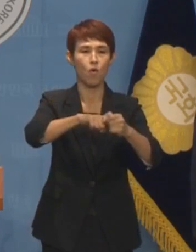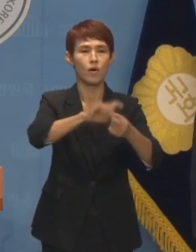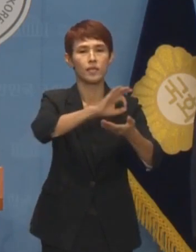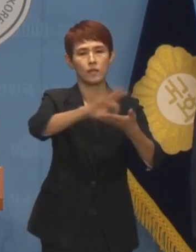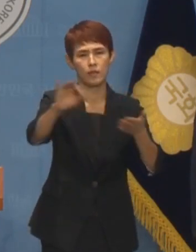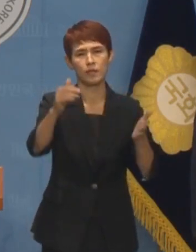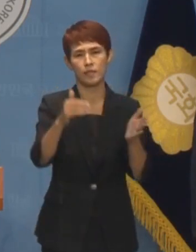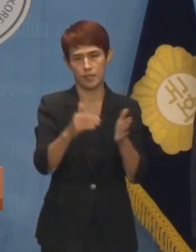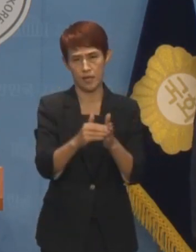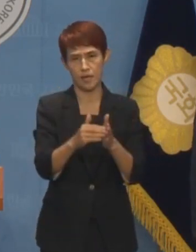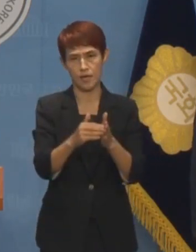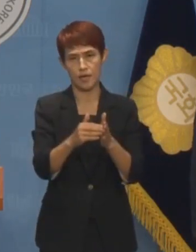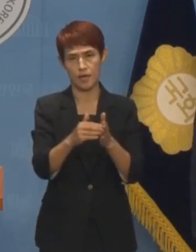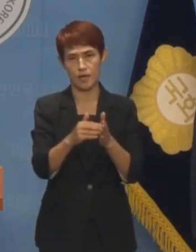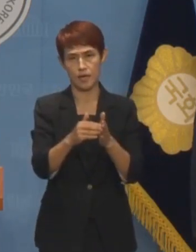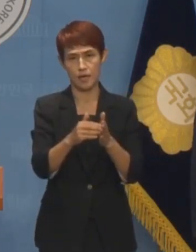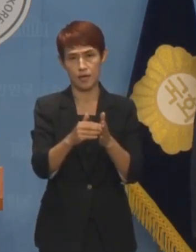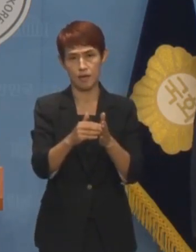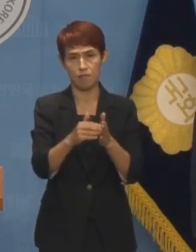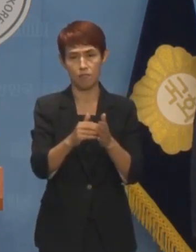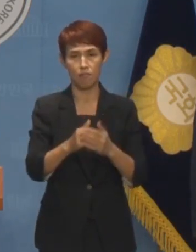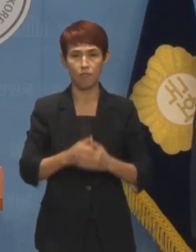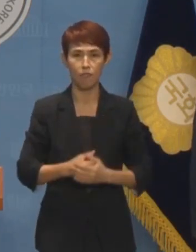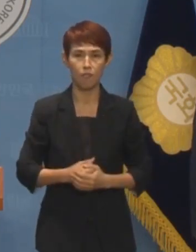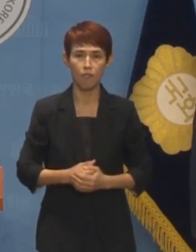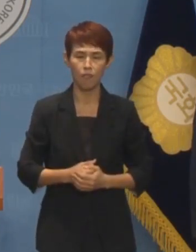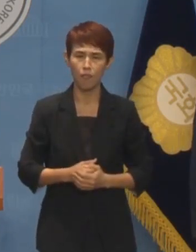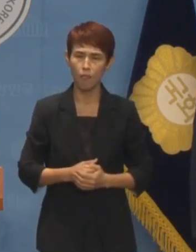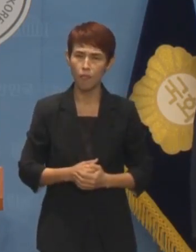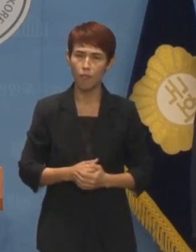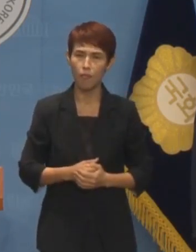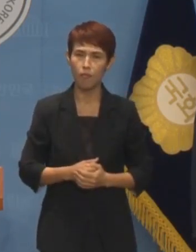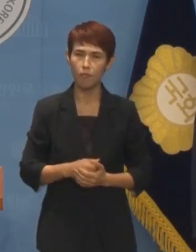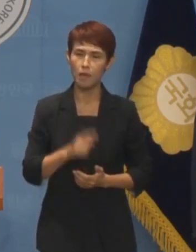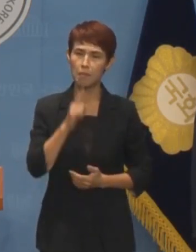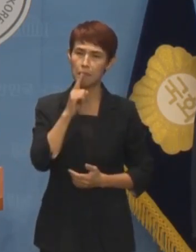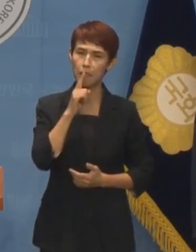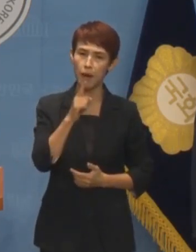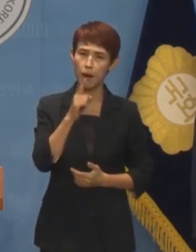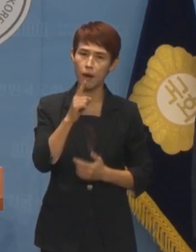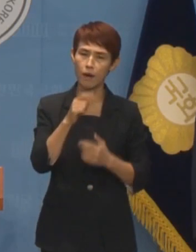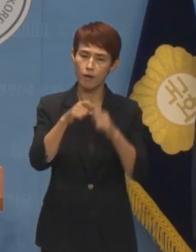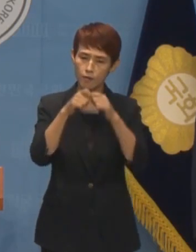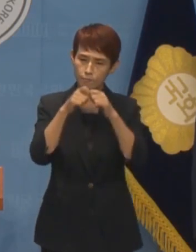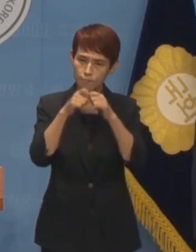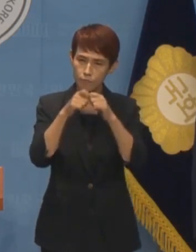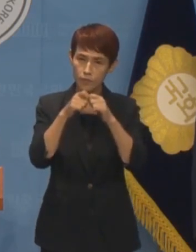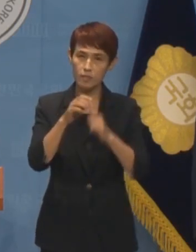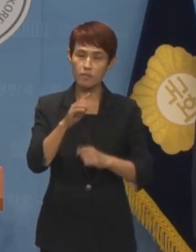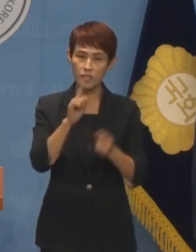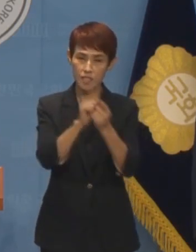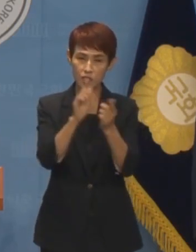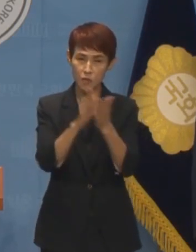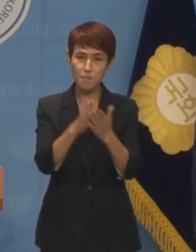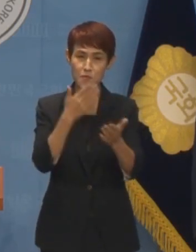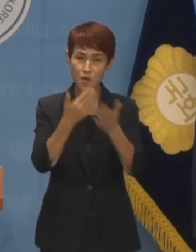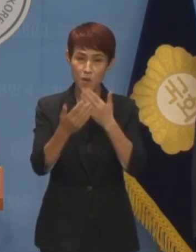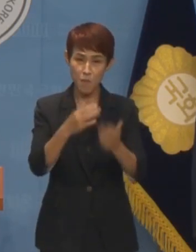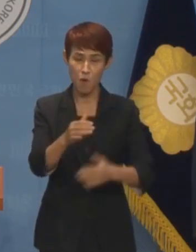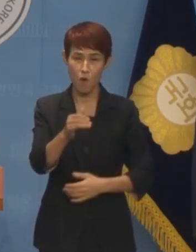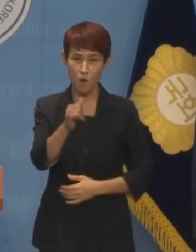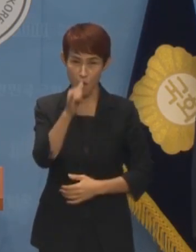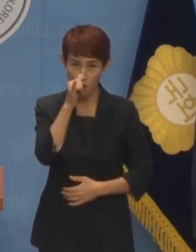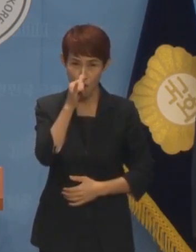등 직접 경험하지 않으면 말할 수 없는 매우 구체적인 대화 내용이 담겨져